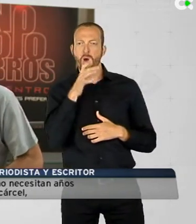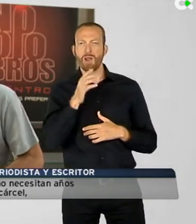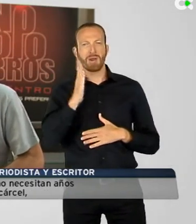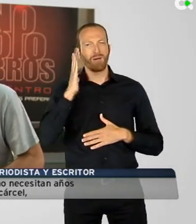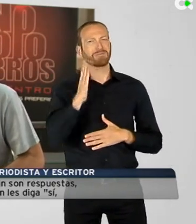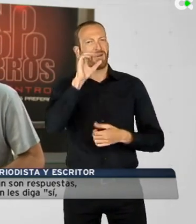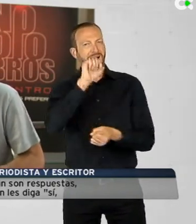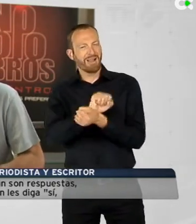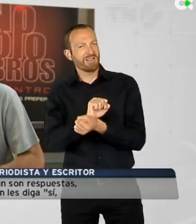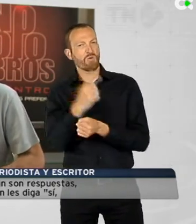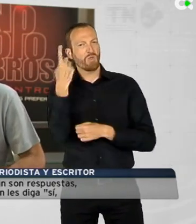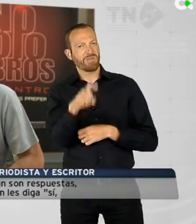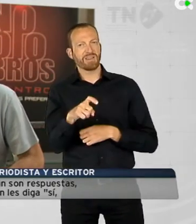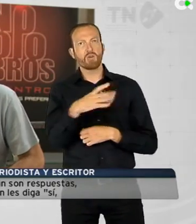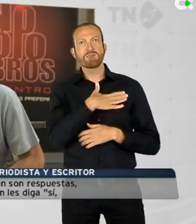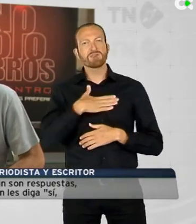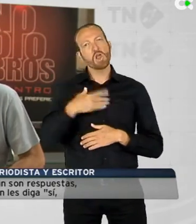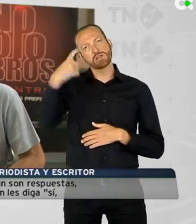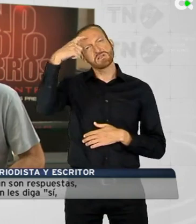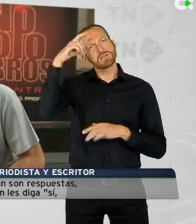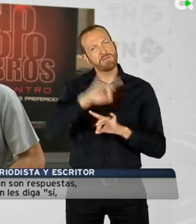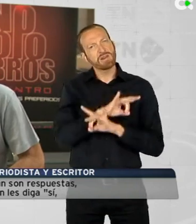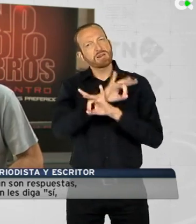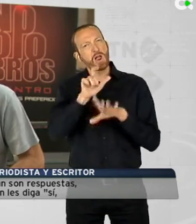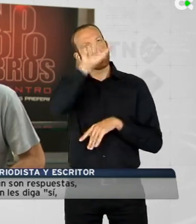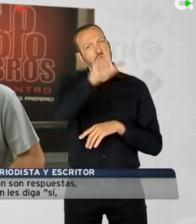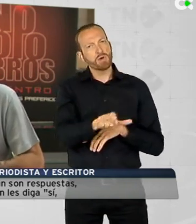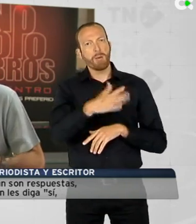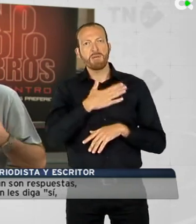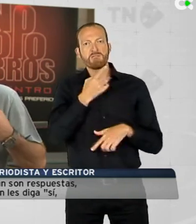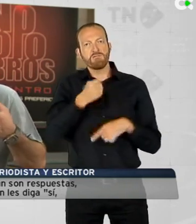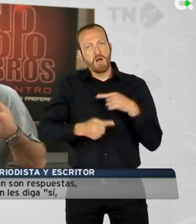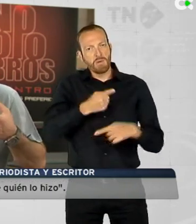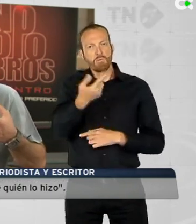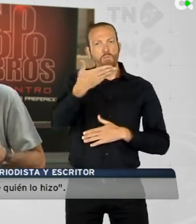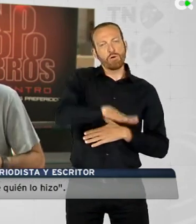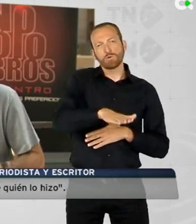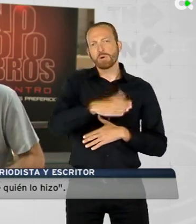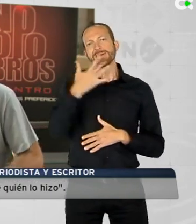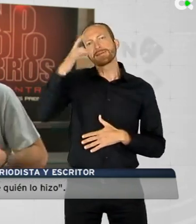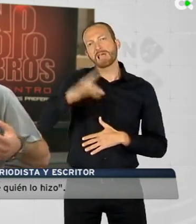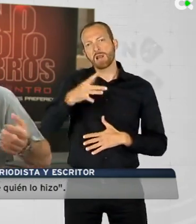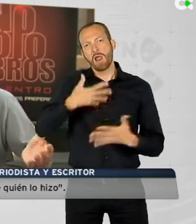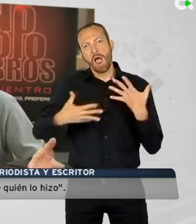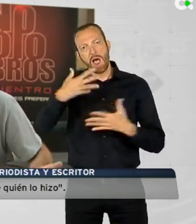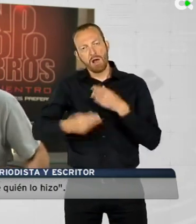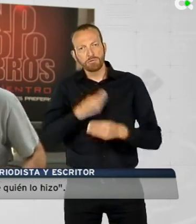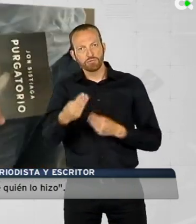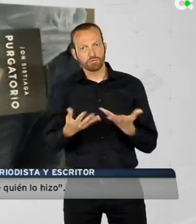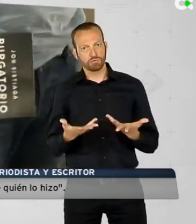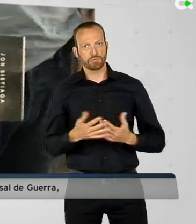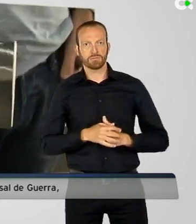necesitan años de cárcel. Lo que necesitan son respuestas. Que alguien les diga: mira, sí fui yo, o sé quién lo